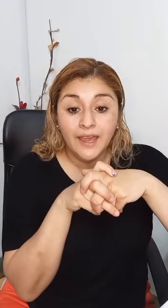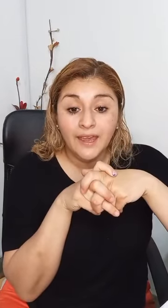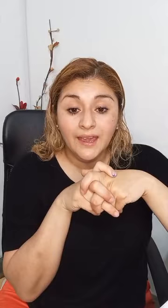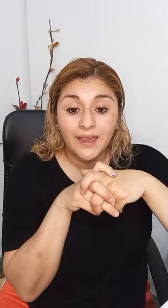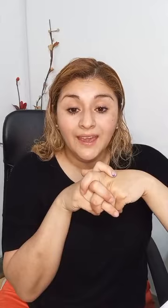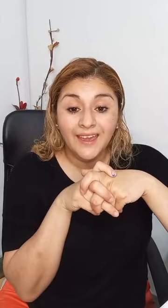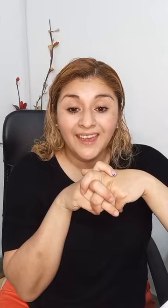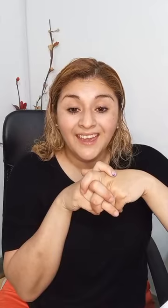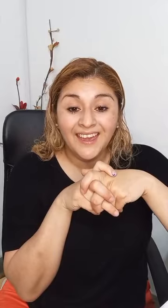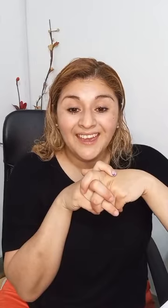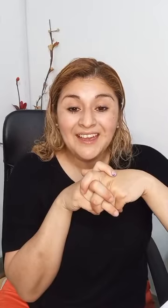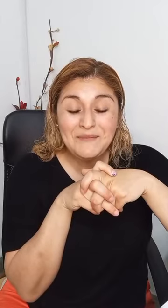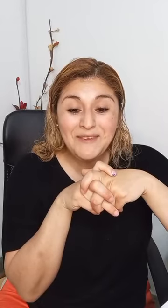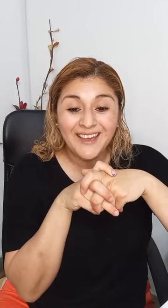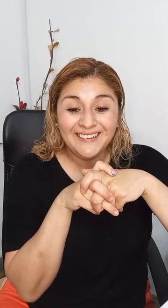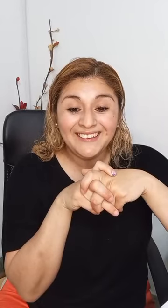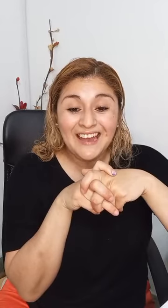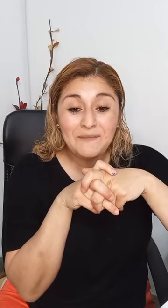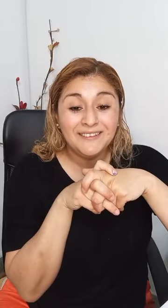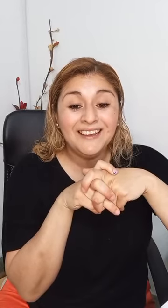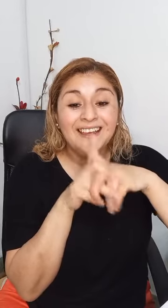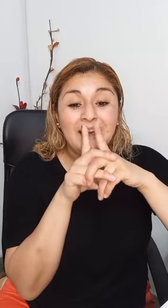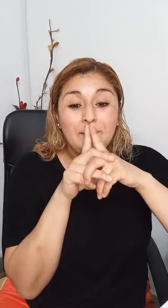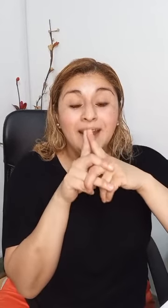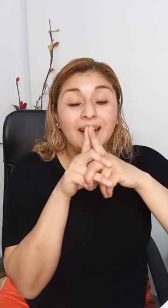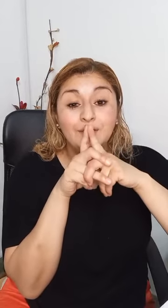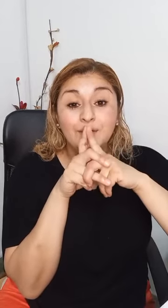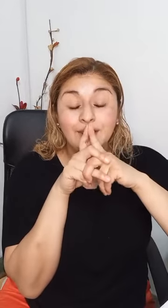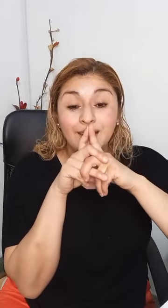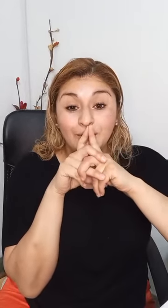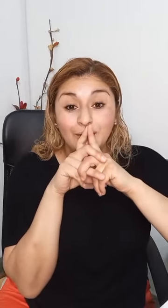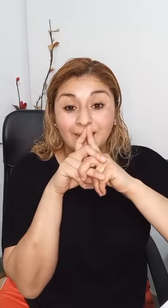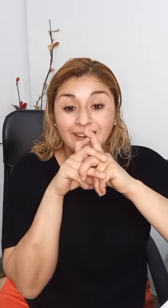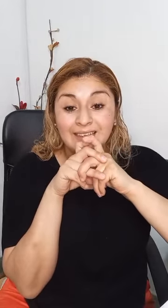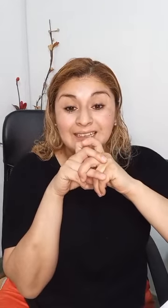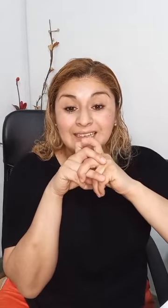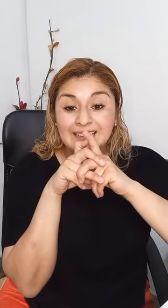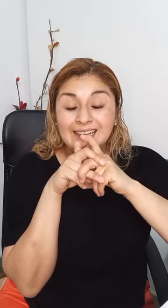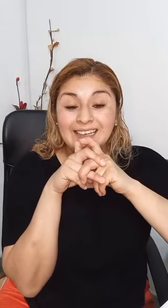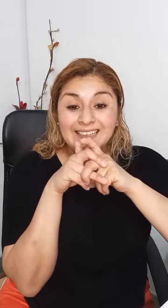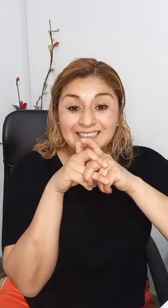lo que bien. Ahí Marce le dice ver a Jesús en el otro.